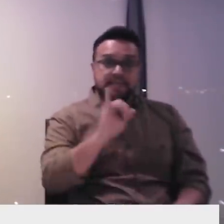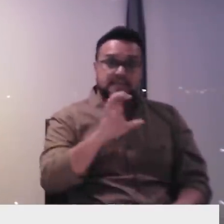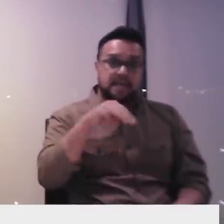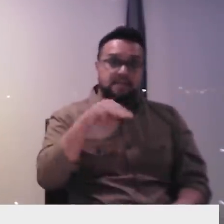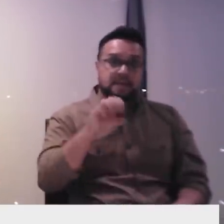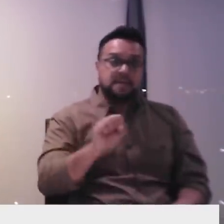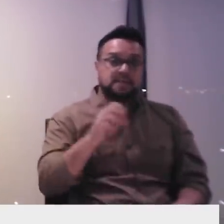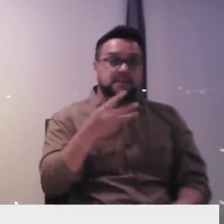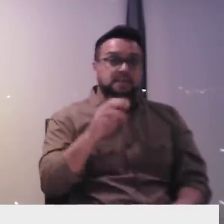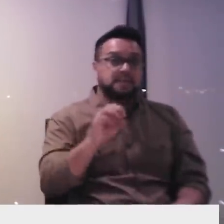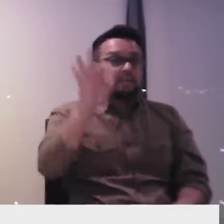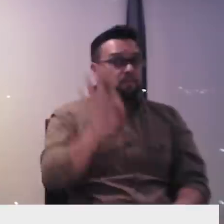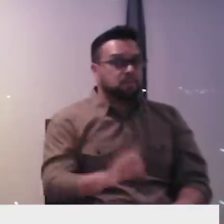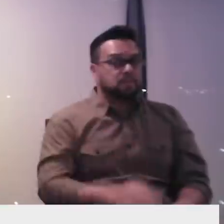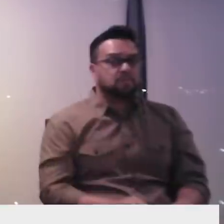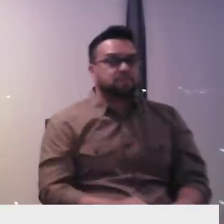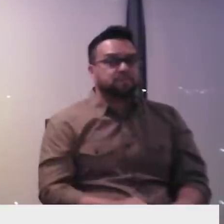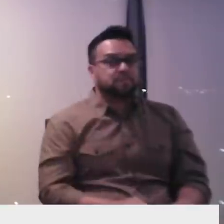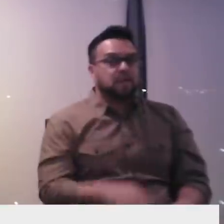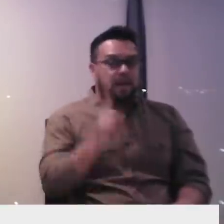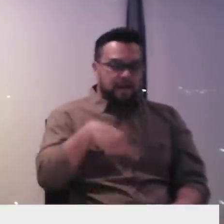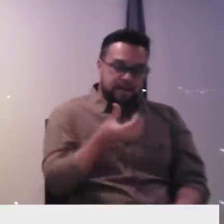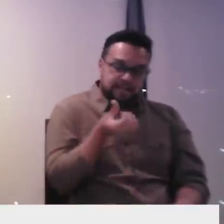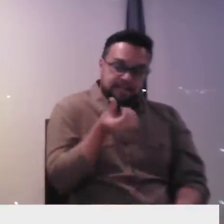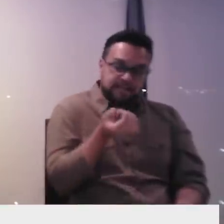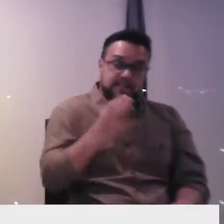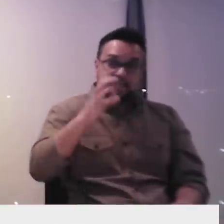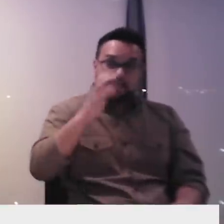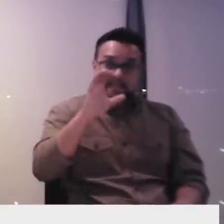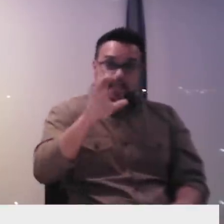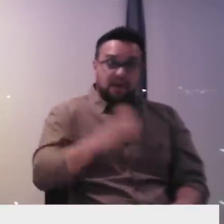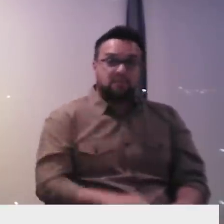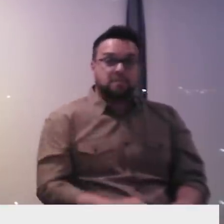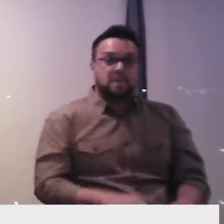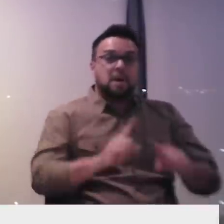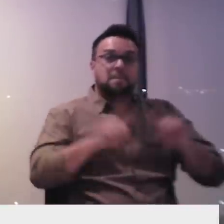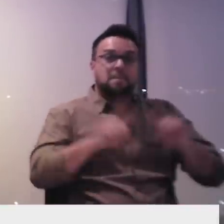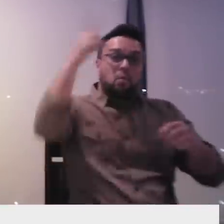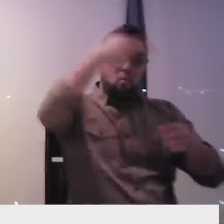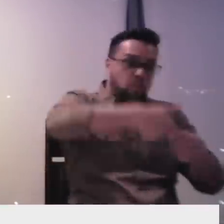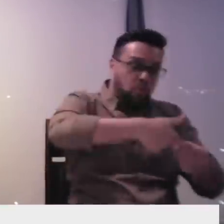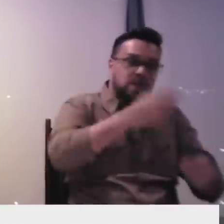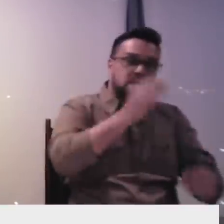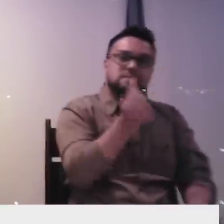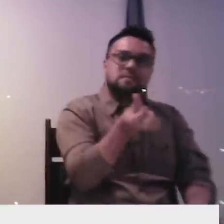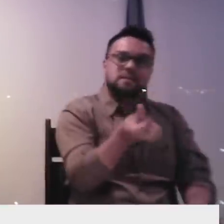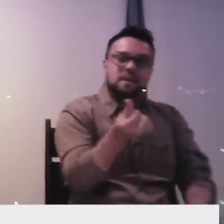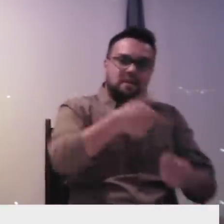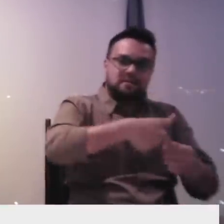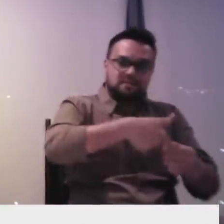30%. Seria 60 centavos. Final da linha, está R$ 6,00 o combustível. 30% em cima